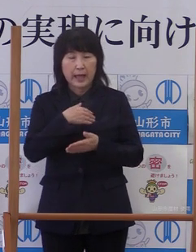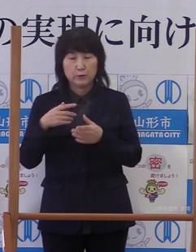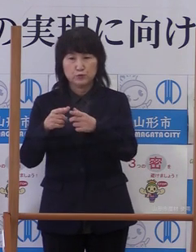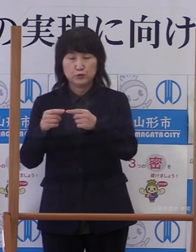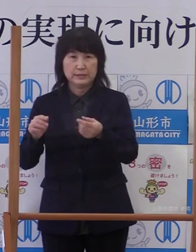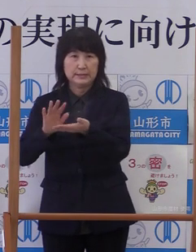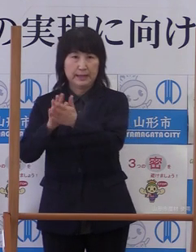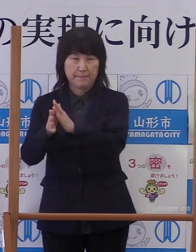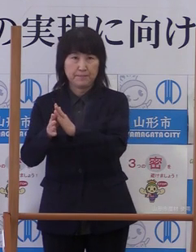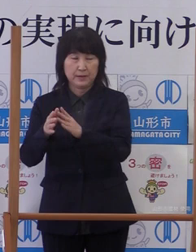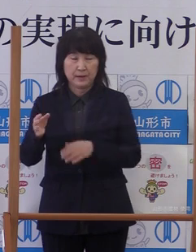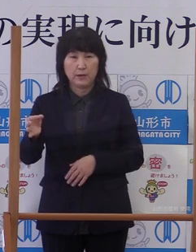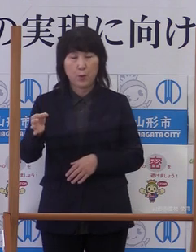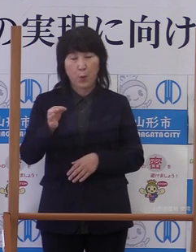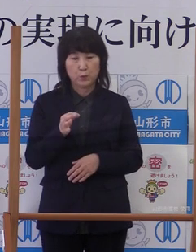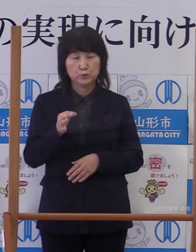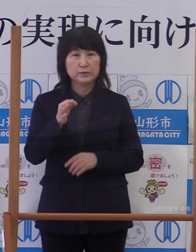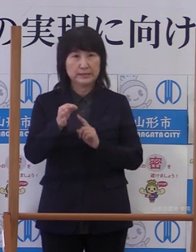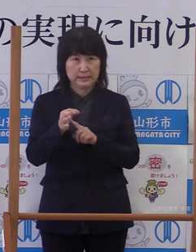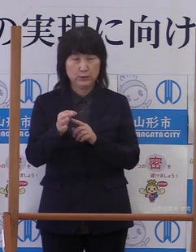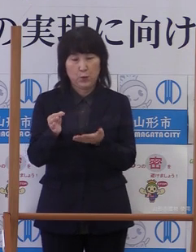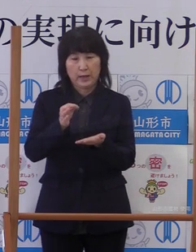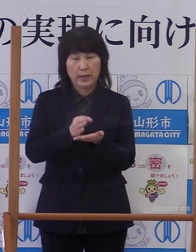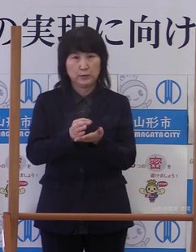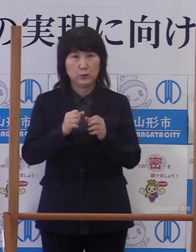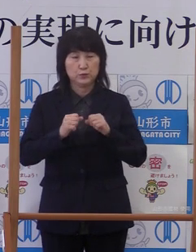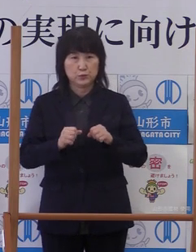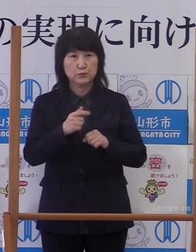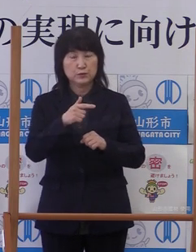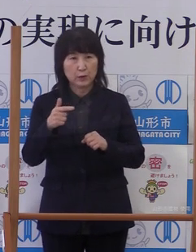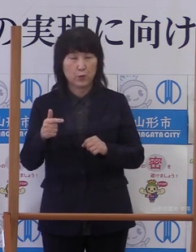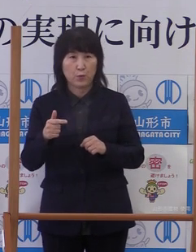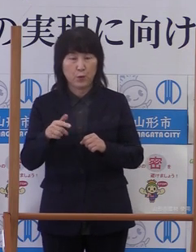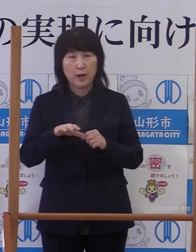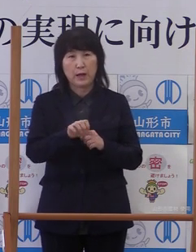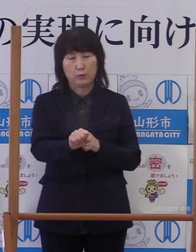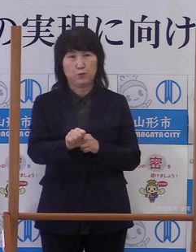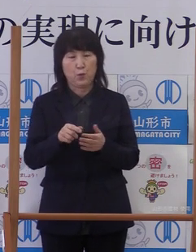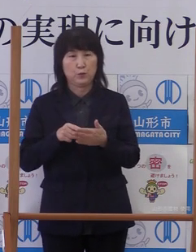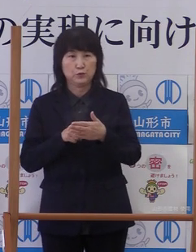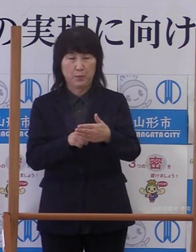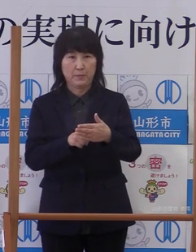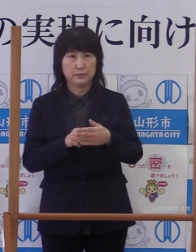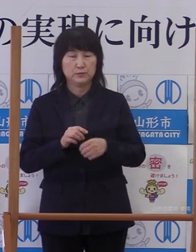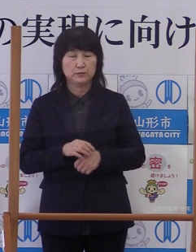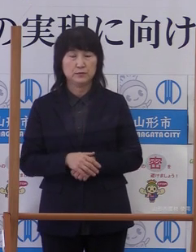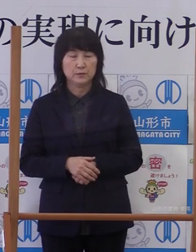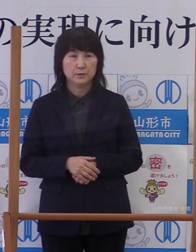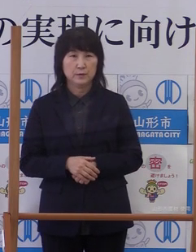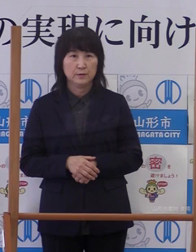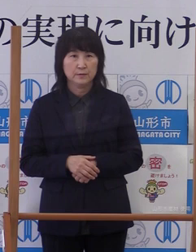や県などからの交付金等を計上するなど、その確保に努めます。